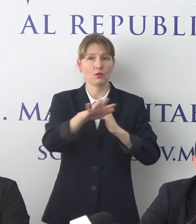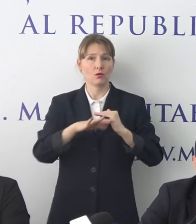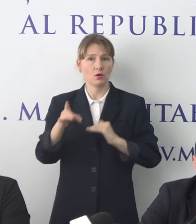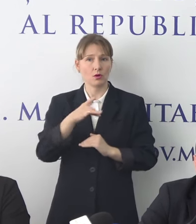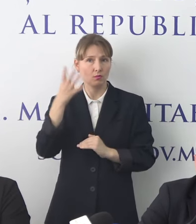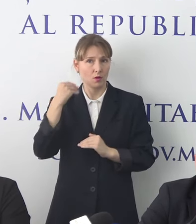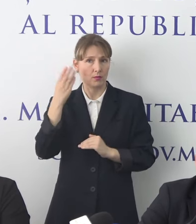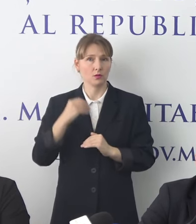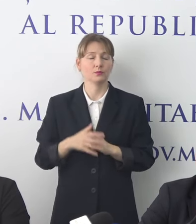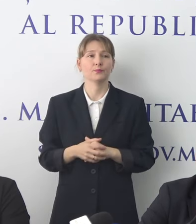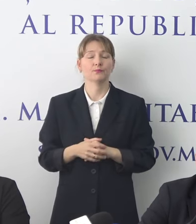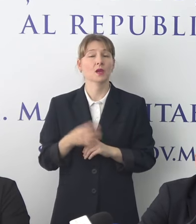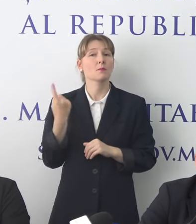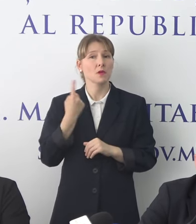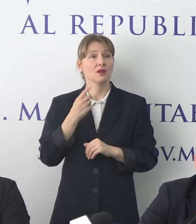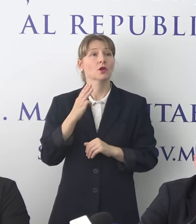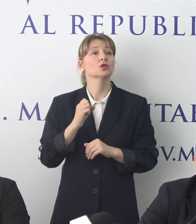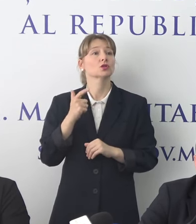Deci, asta este primul pas